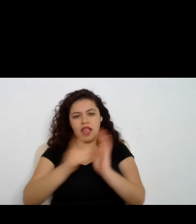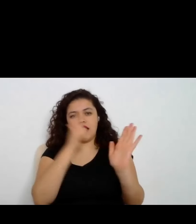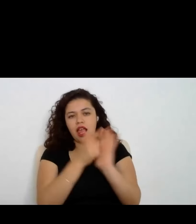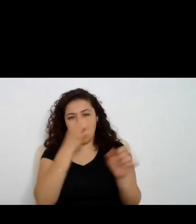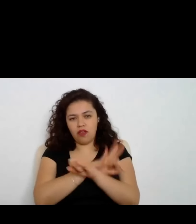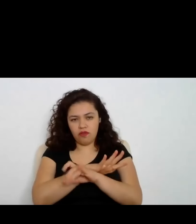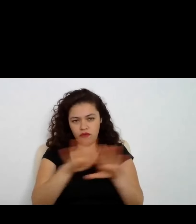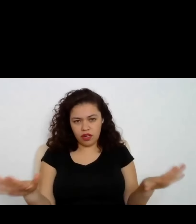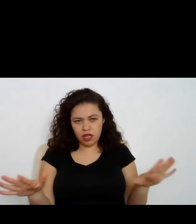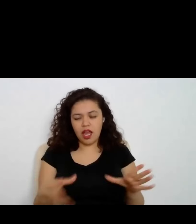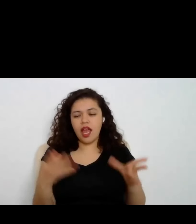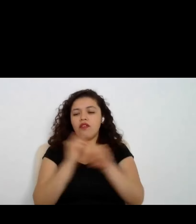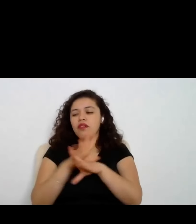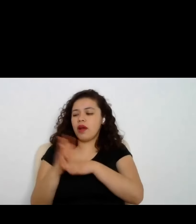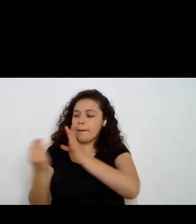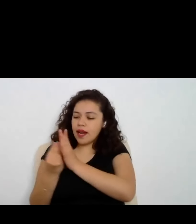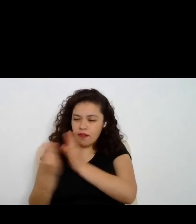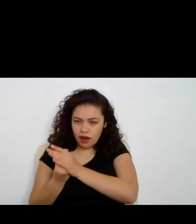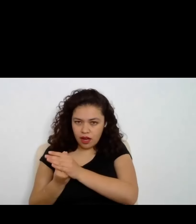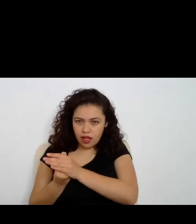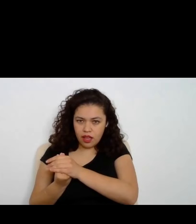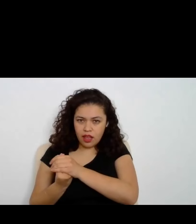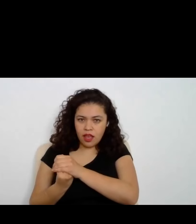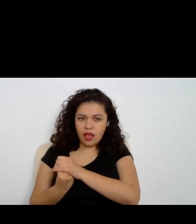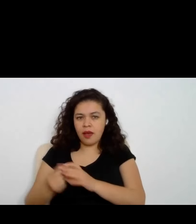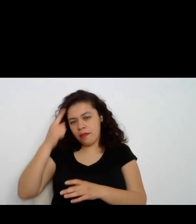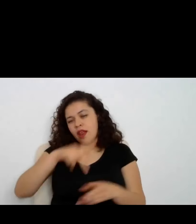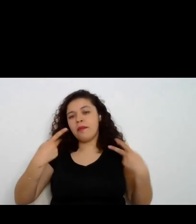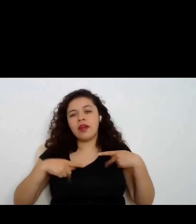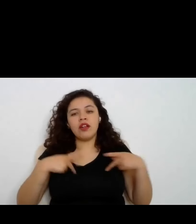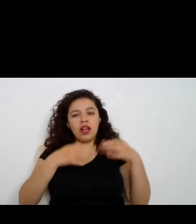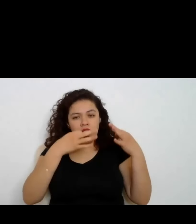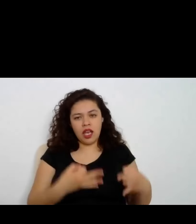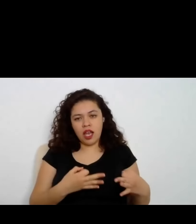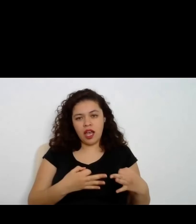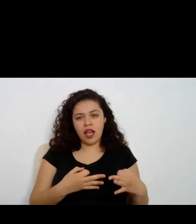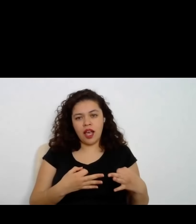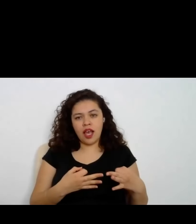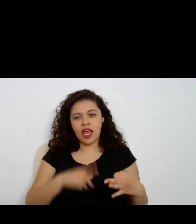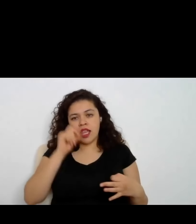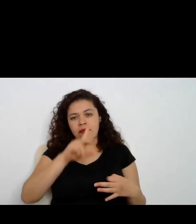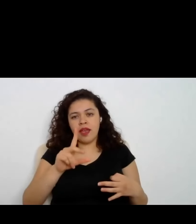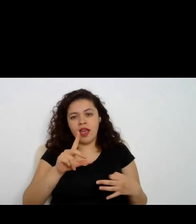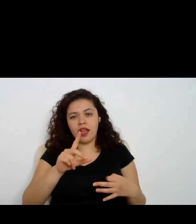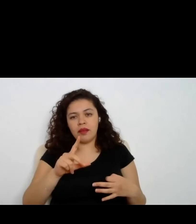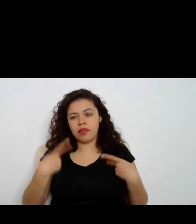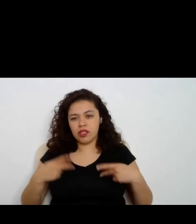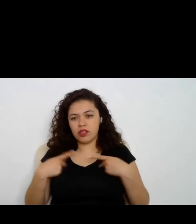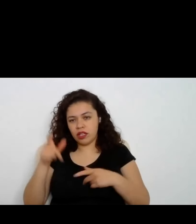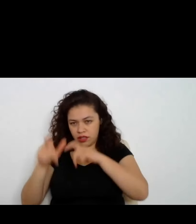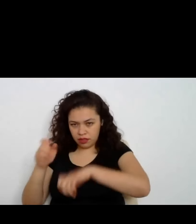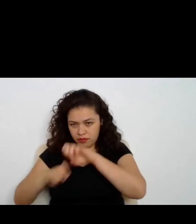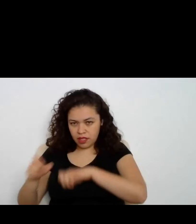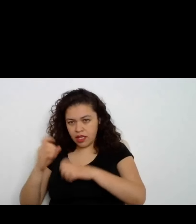información, datos personales de personas físicas en posesión de particulares. Entonces, cuando se trata de